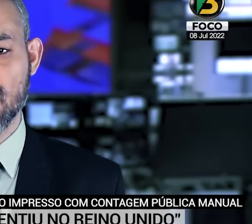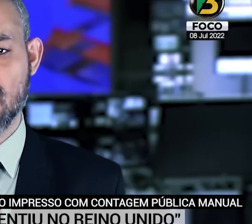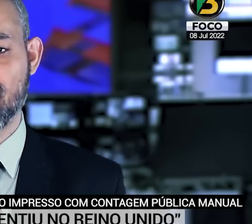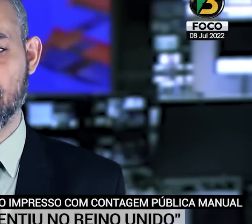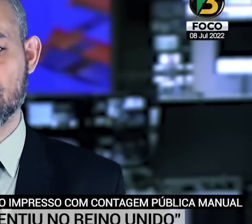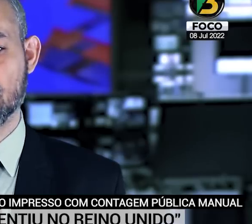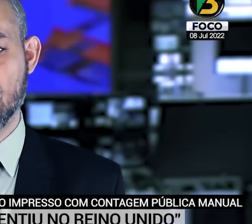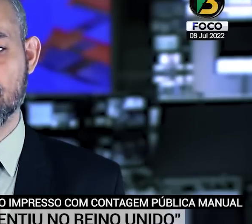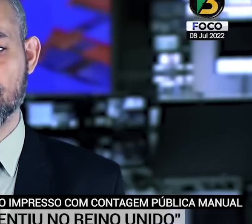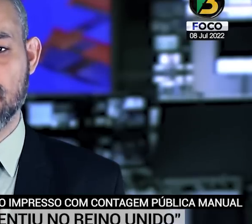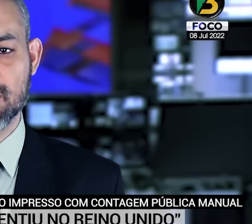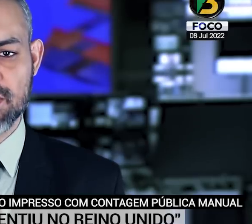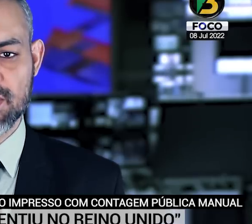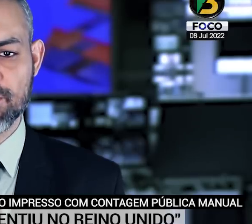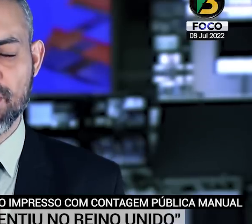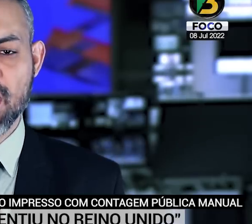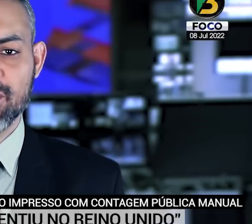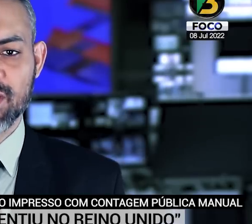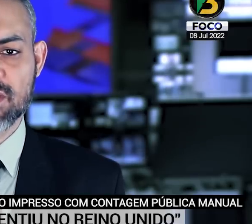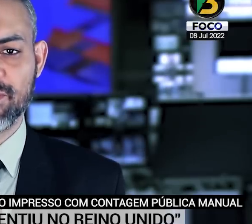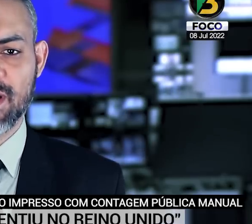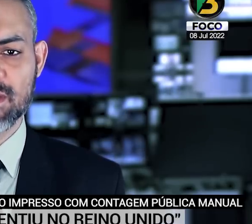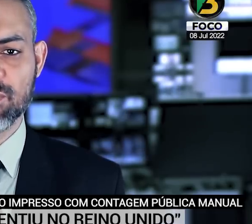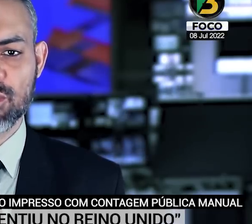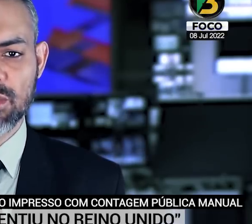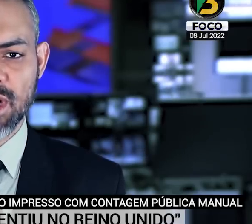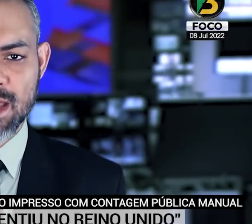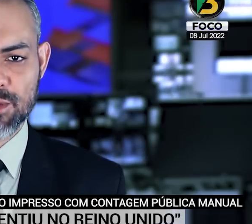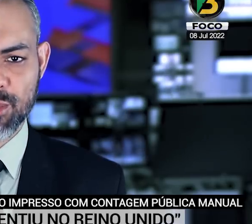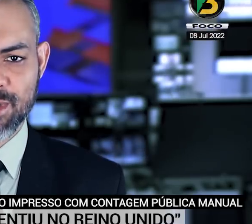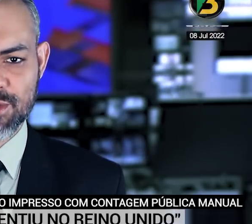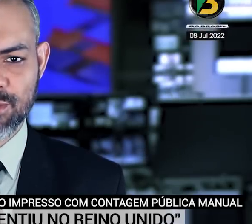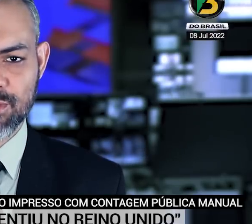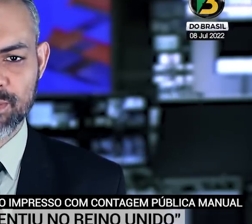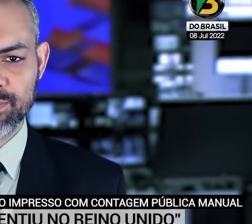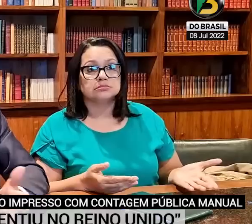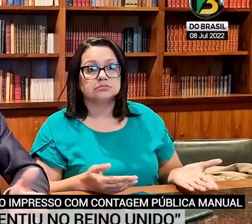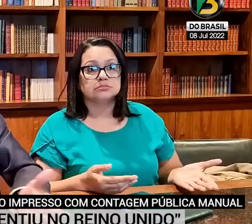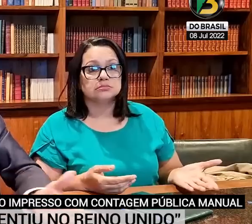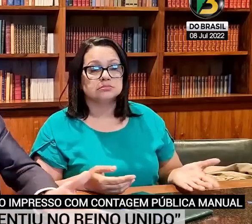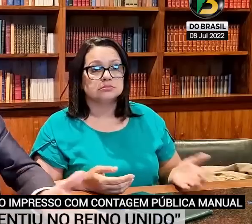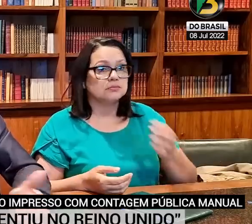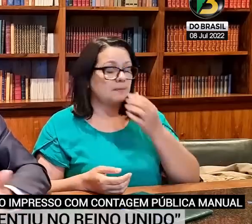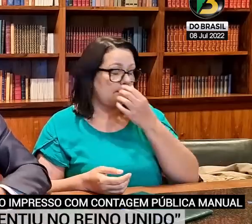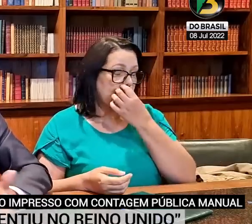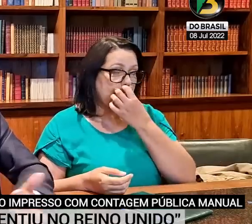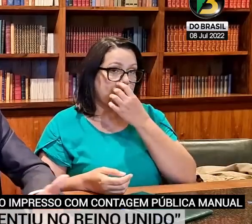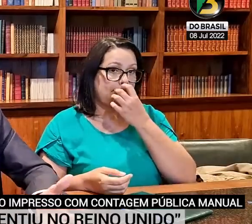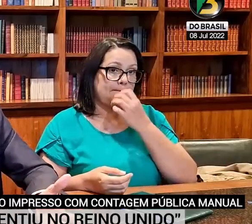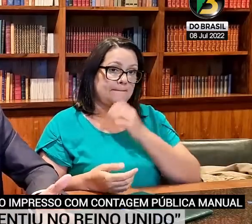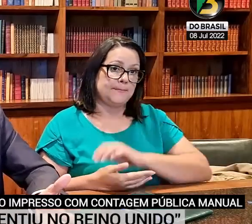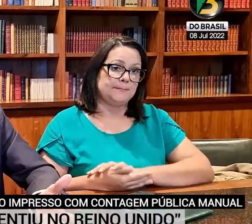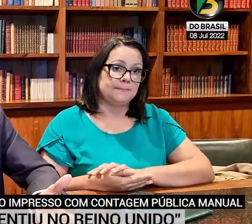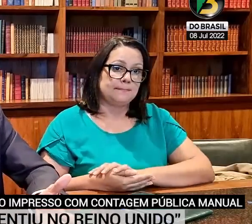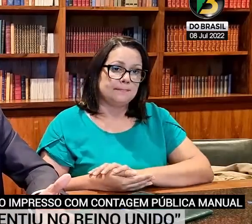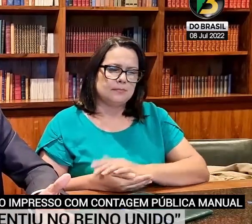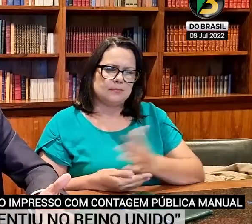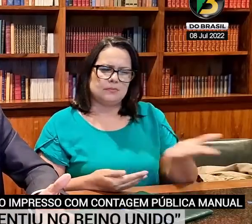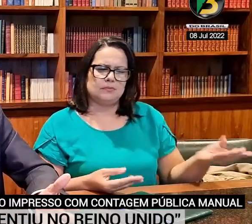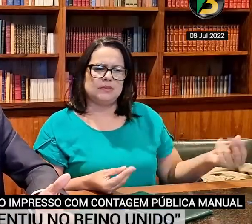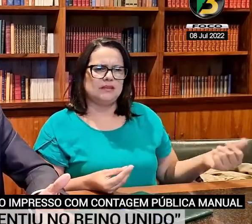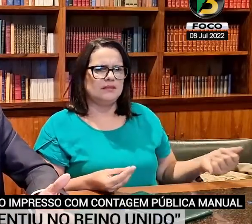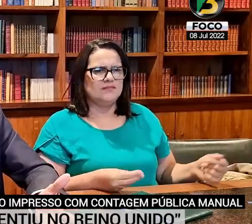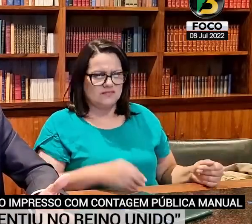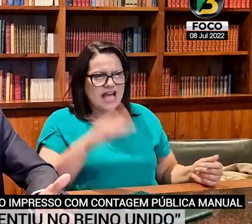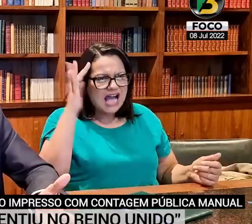presentes que questionaram a veracidade do que ele disse Veja a fala de bolsonaro sobre o assunto poder te ver aqui ninguém